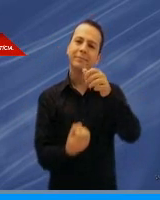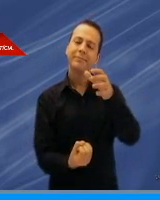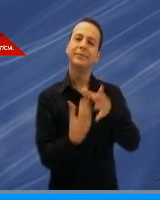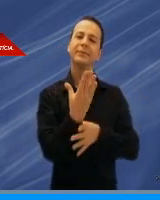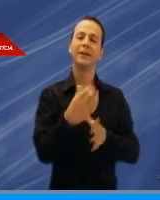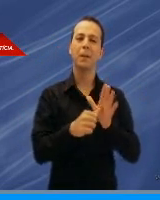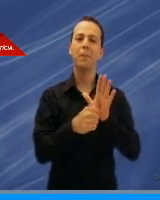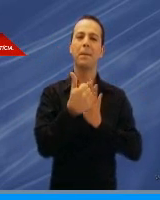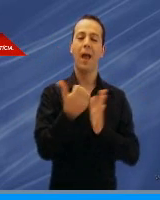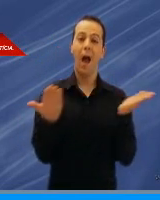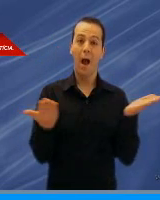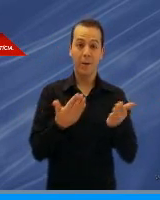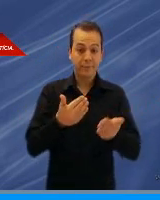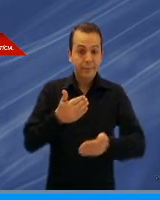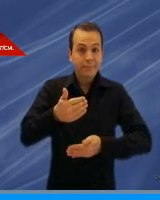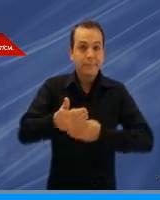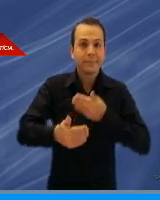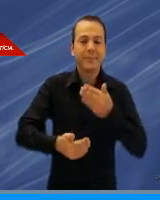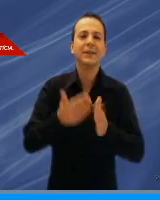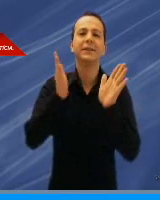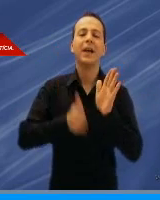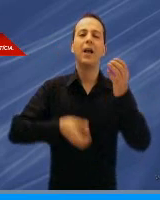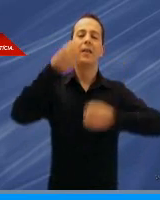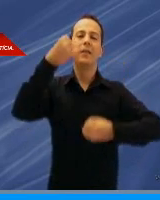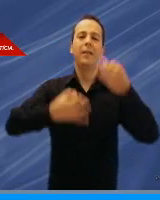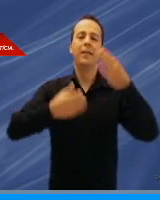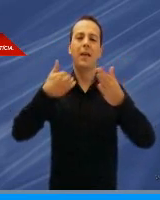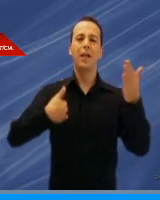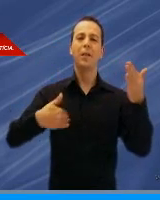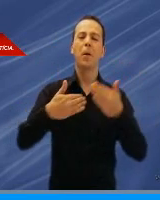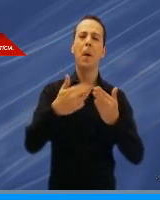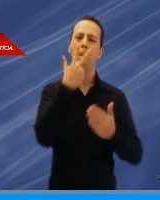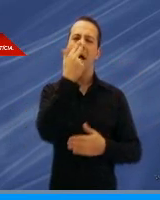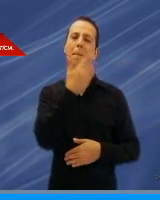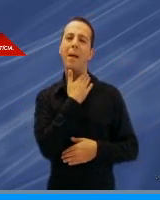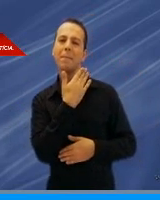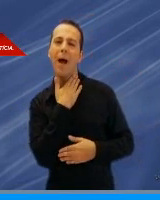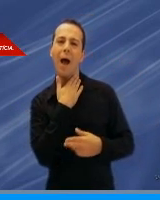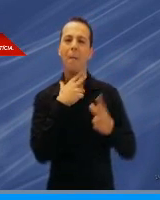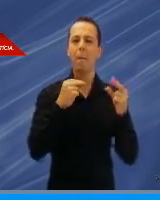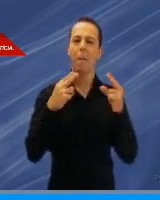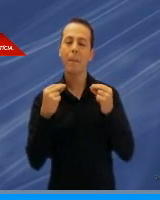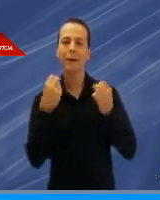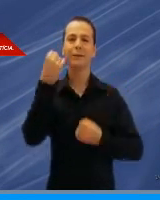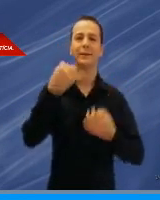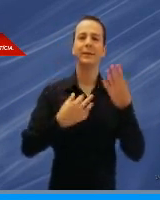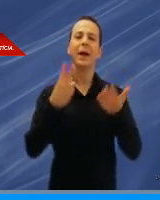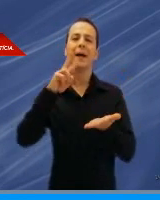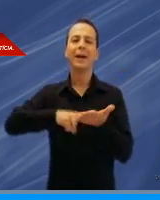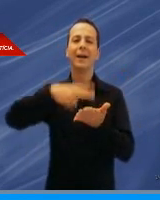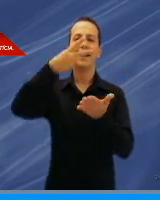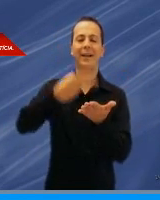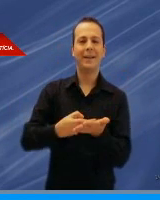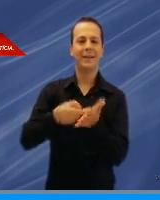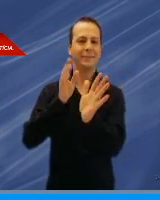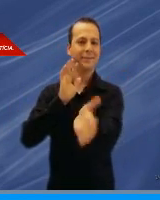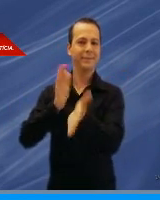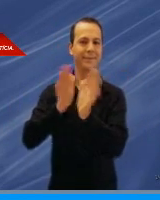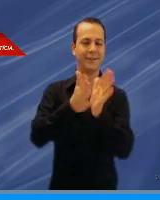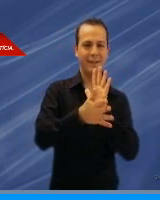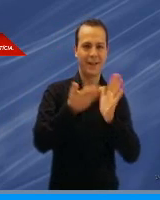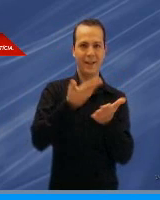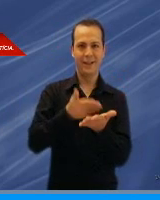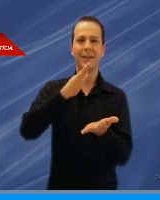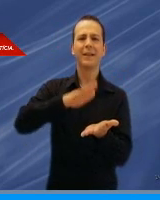num primeiro momento, os conteúdos, ou seja, esses nossos bate-papos aqui do Cidade Inclusiva vão